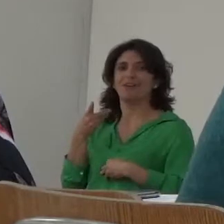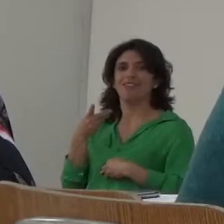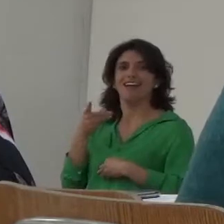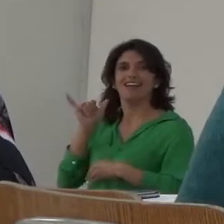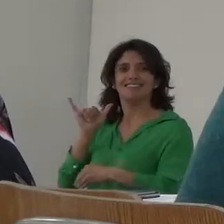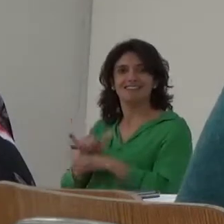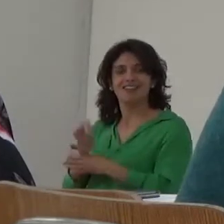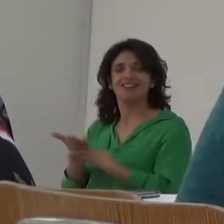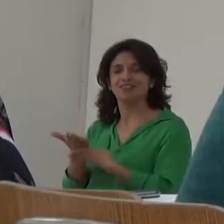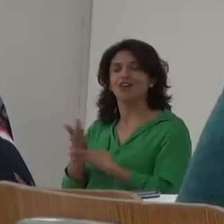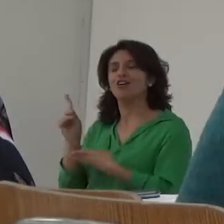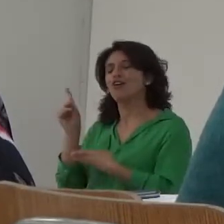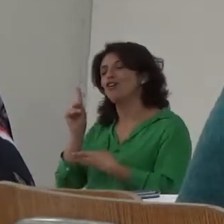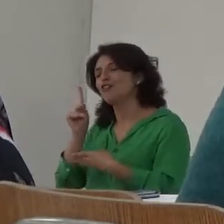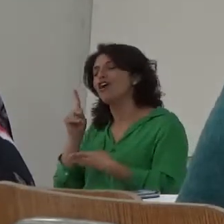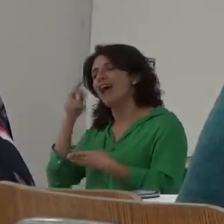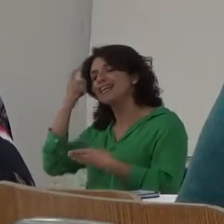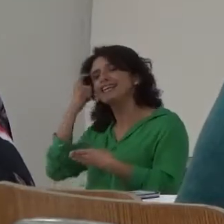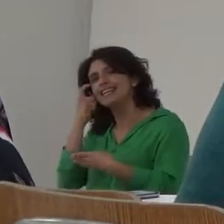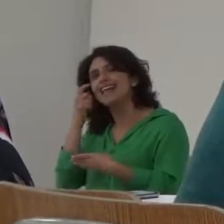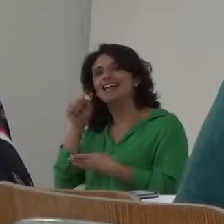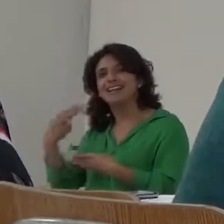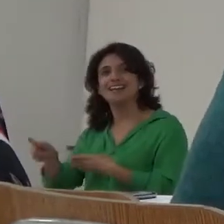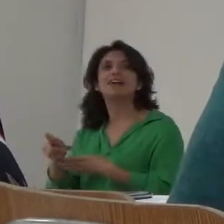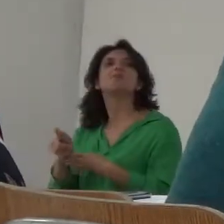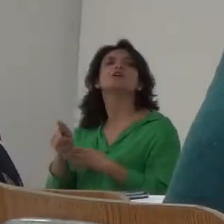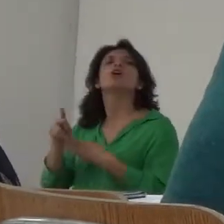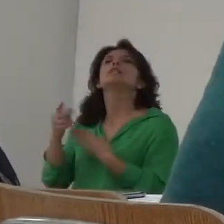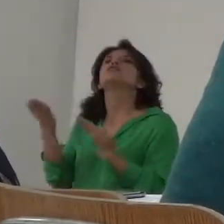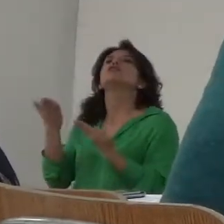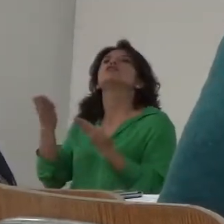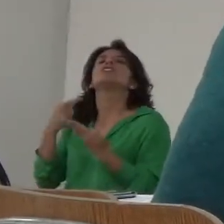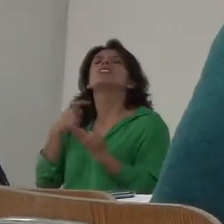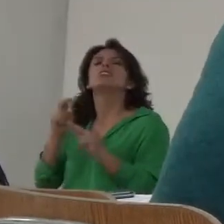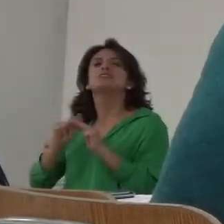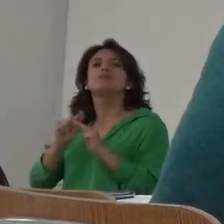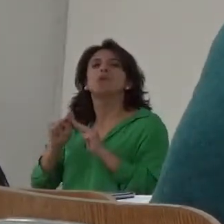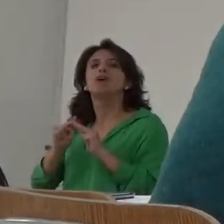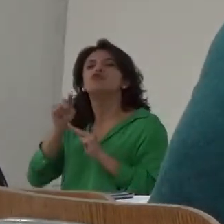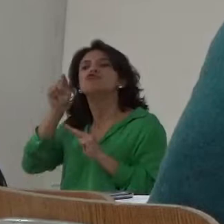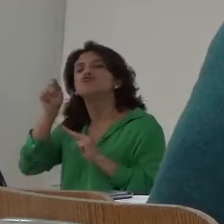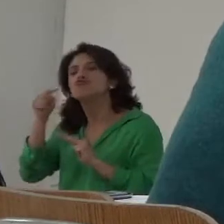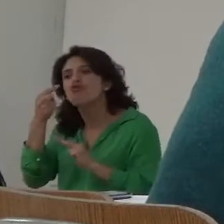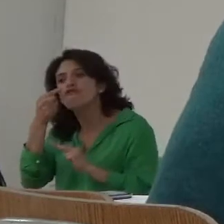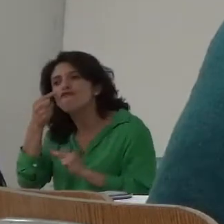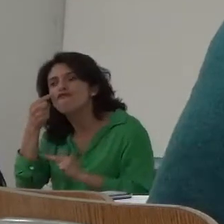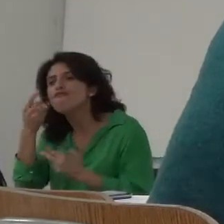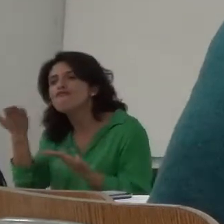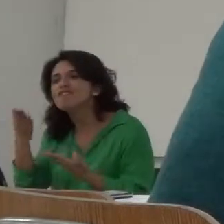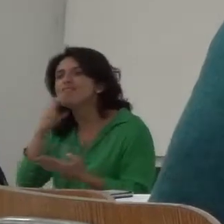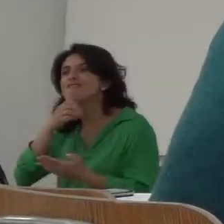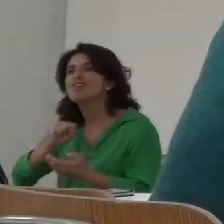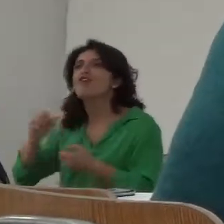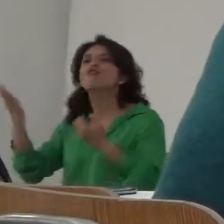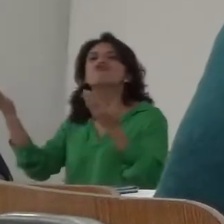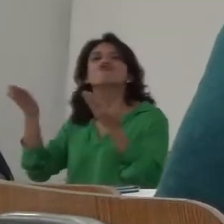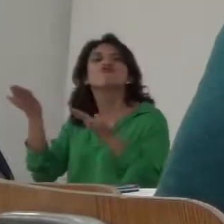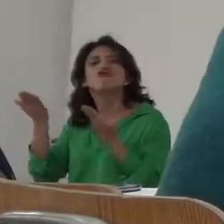esta idea, hay algunos que todavía creen en él. Por lo tanto, la pregunta fue si has visto al viejo pascuero y cuéntame cómo sucedió.